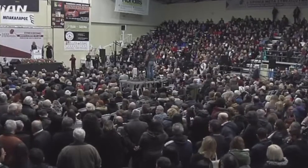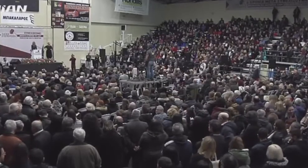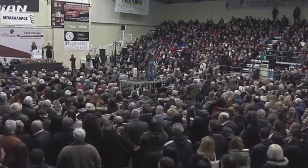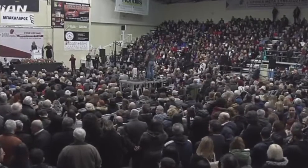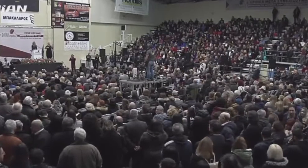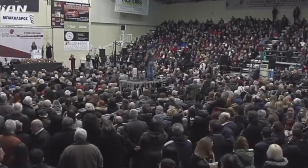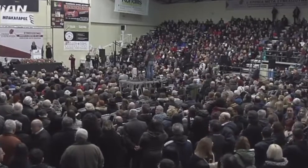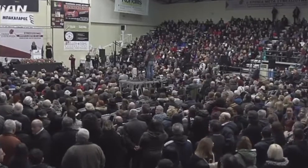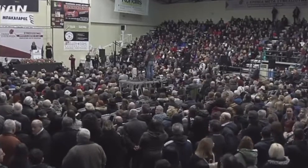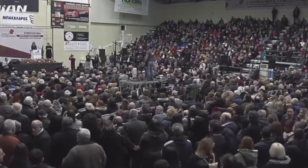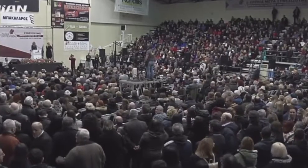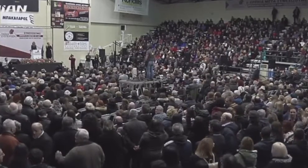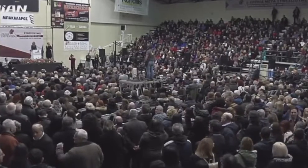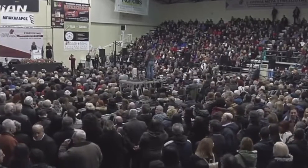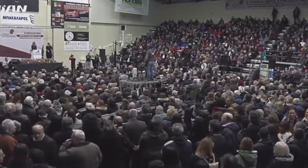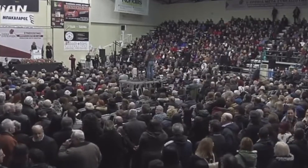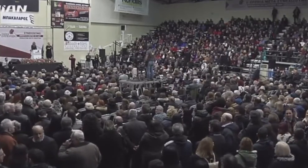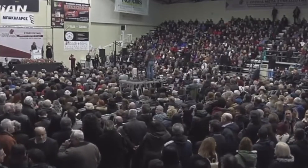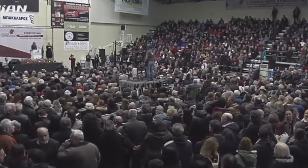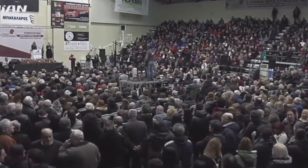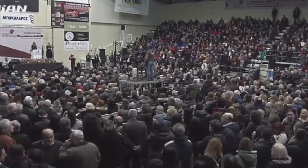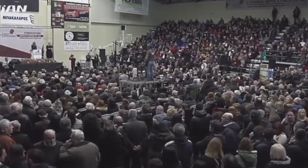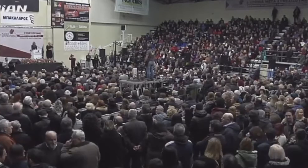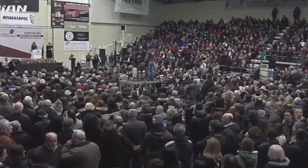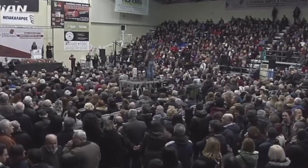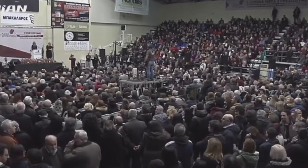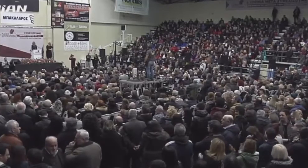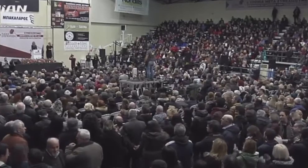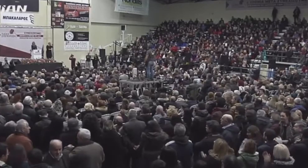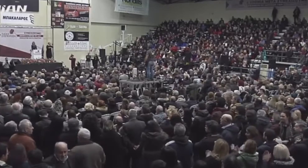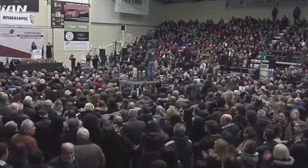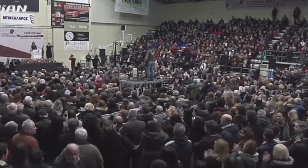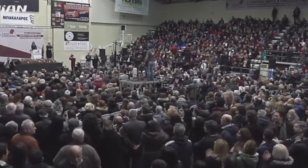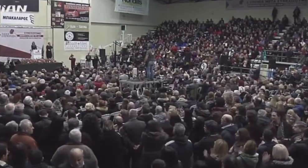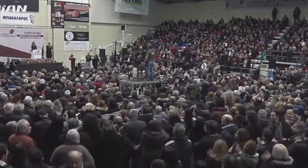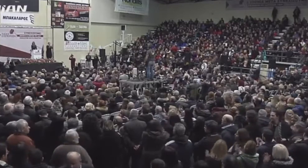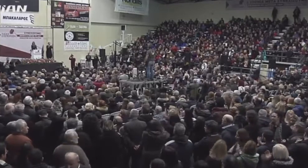Αρχή να αποκτήσει από την πρώτη Κυριακή των εκλογών